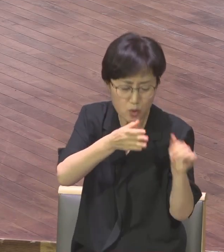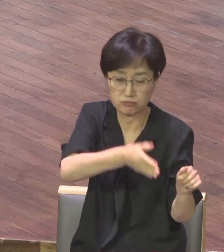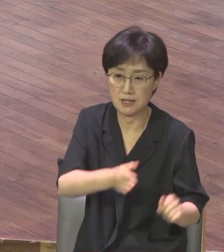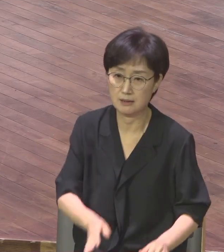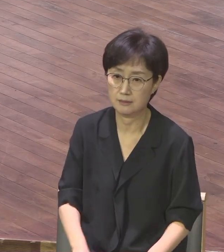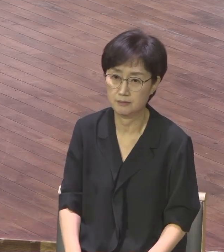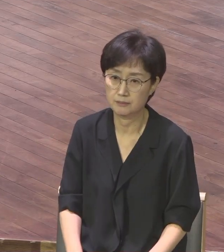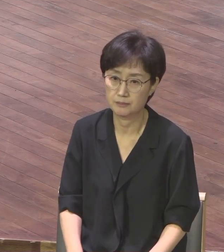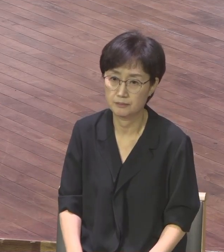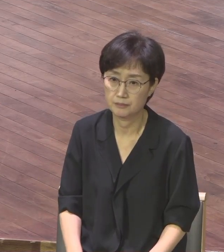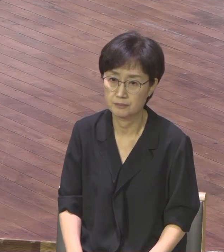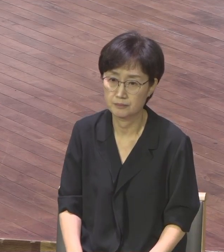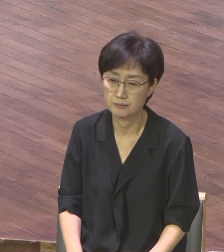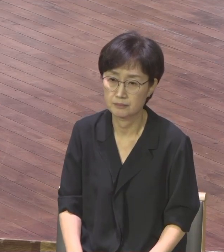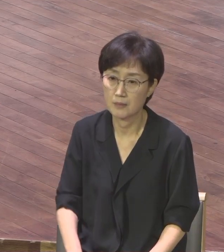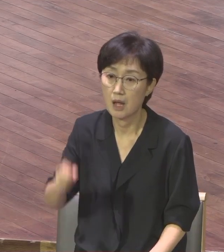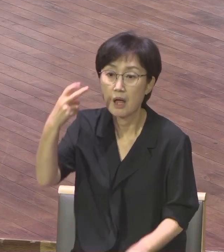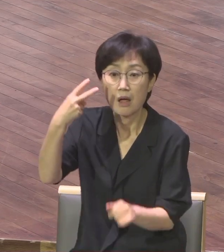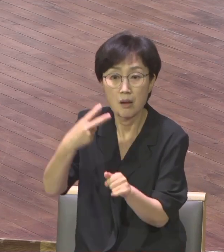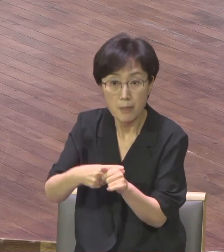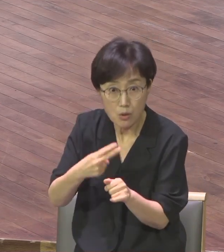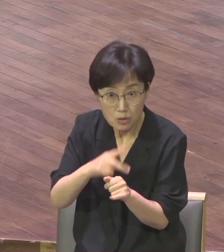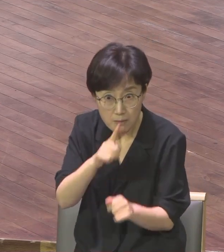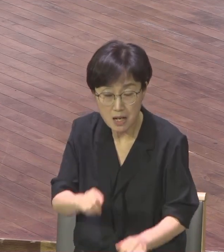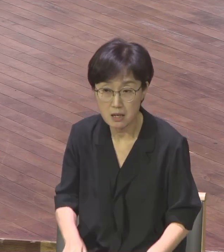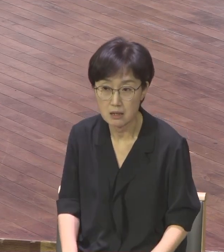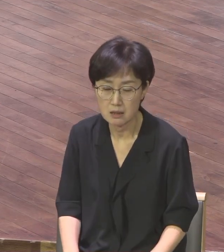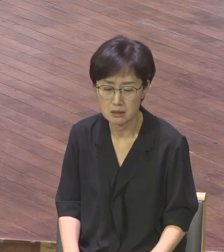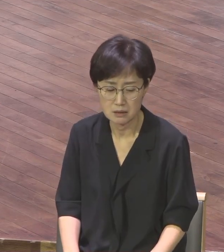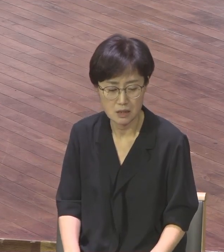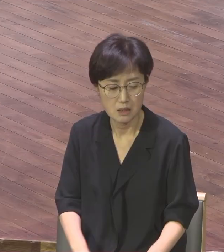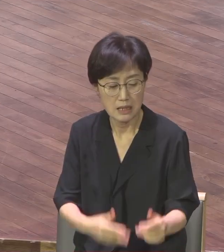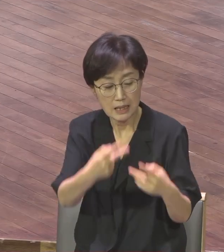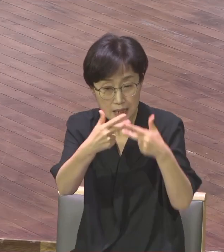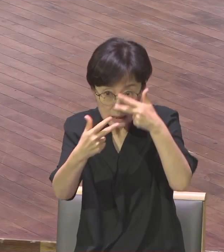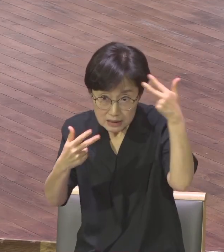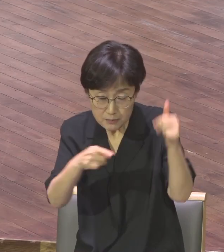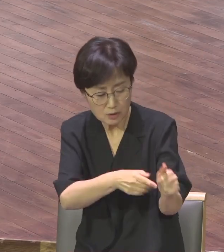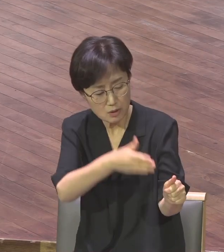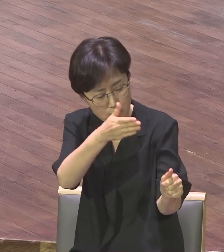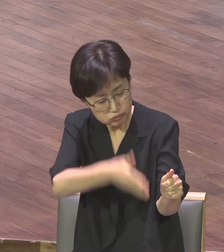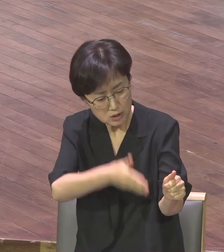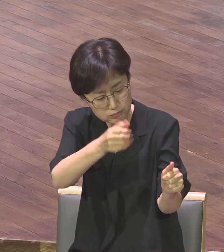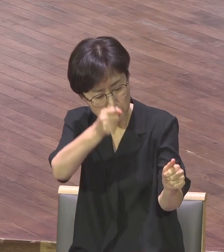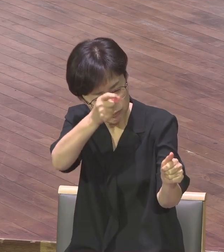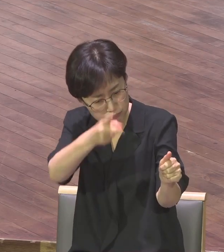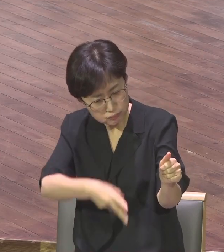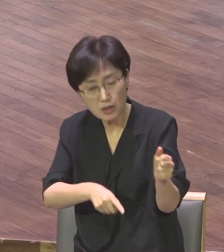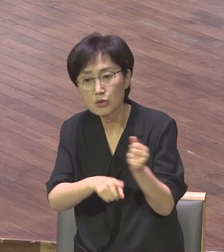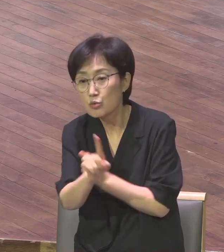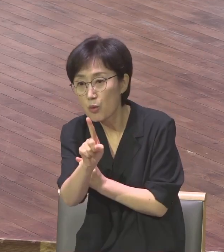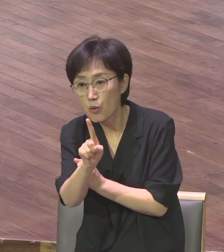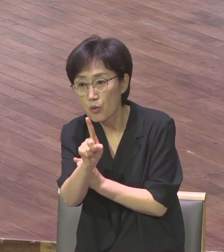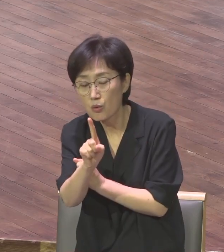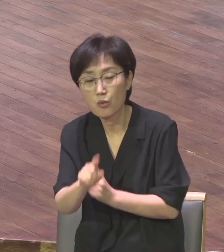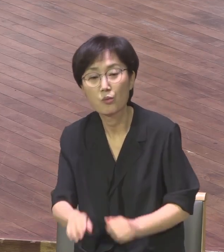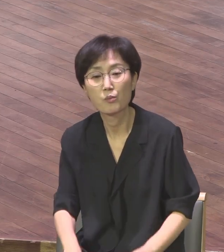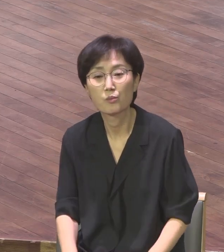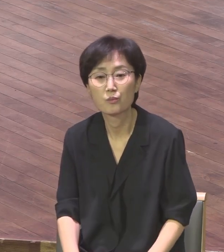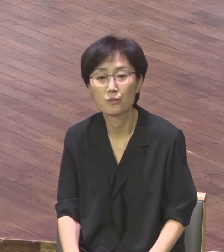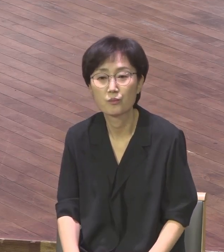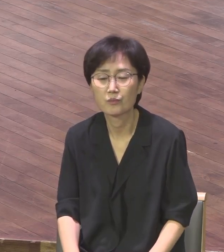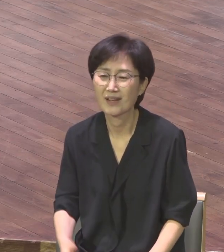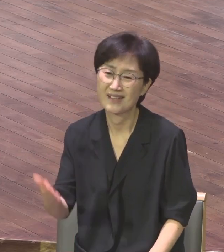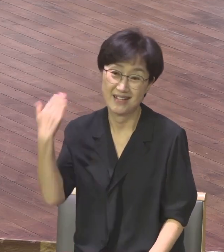사도 바울이 반복적으로 그렇게 디모데를 권면을 하는 이유가 있어요.